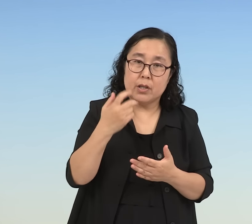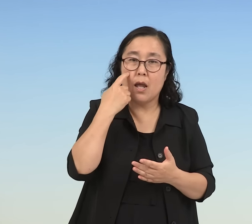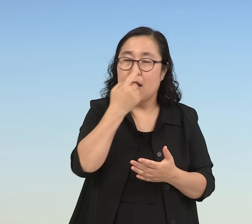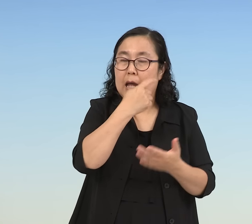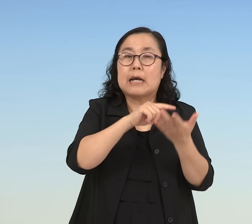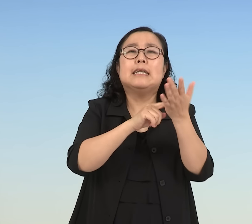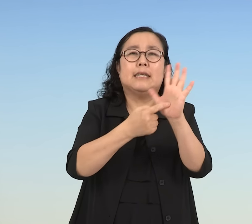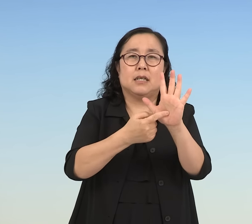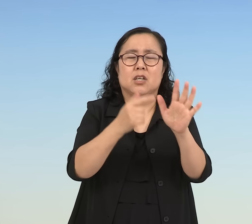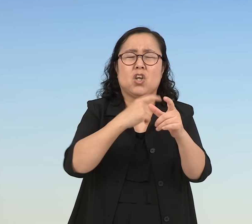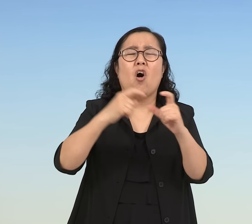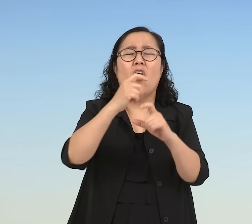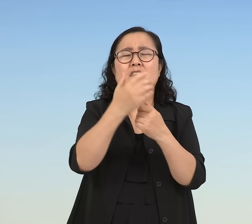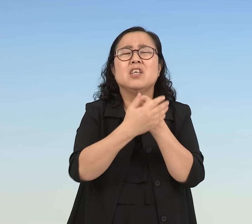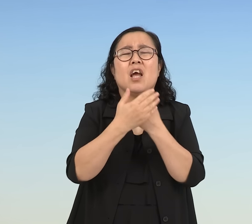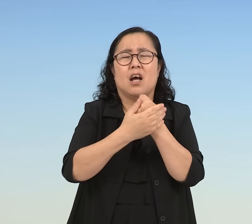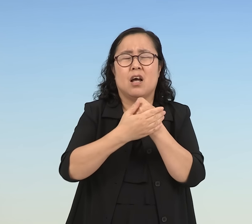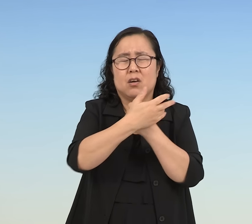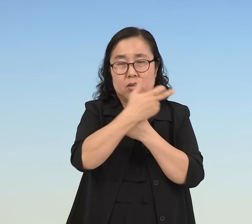간증,